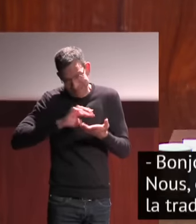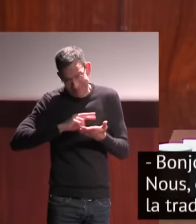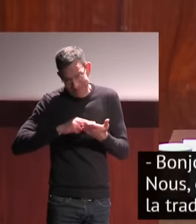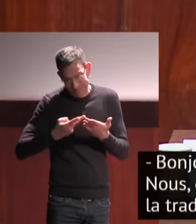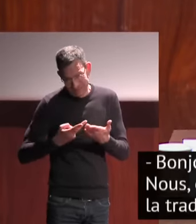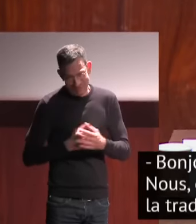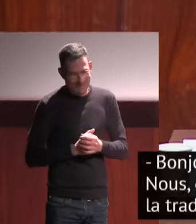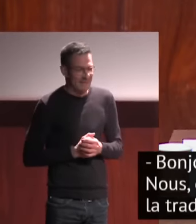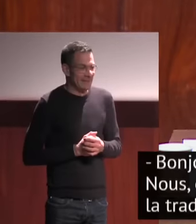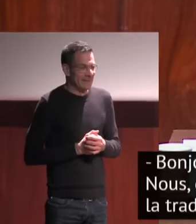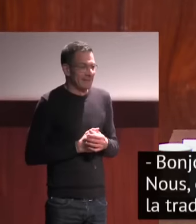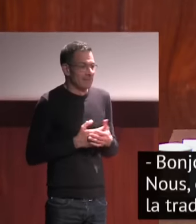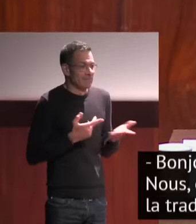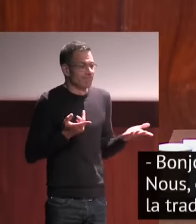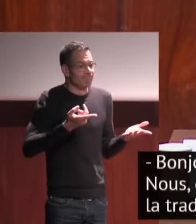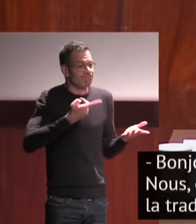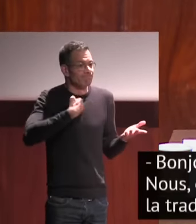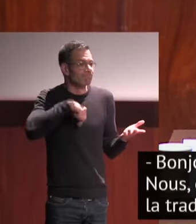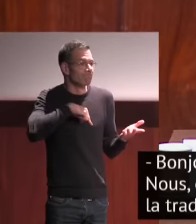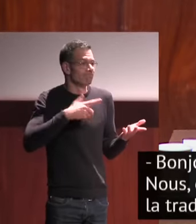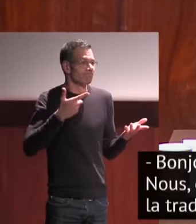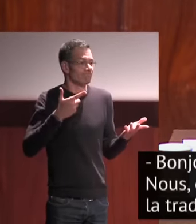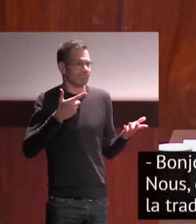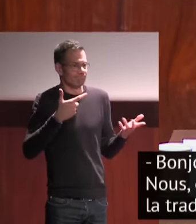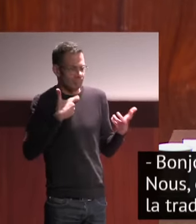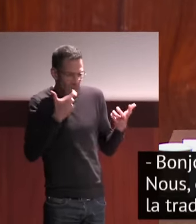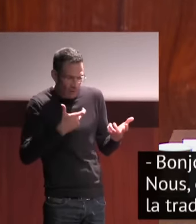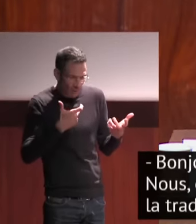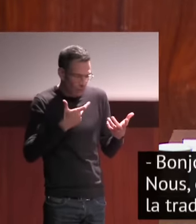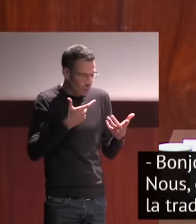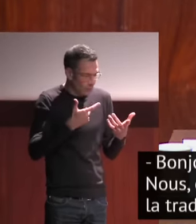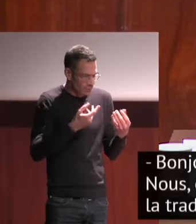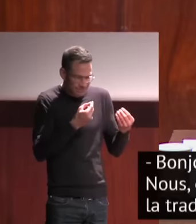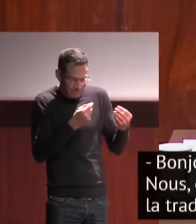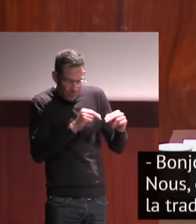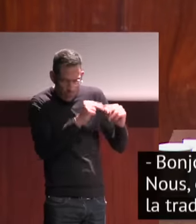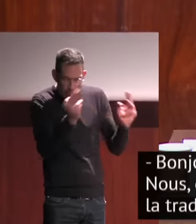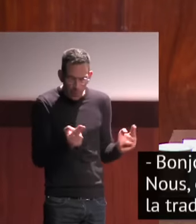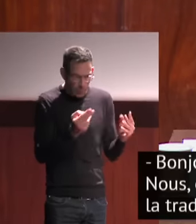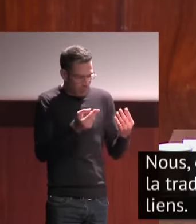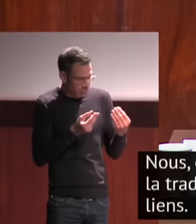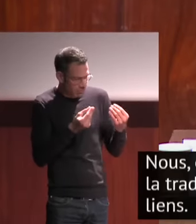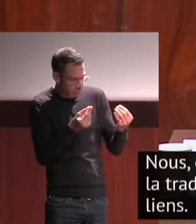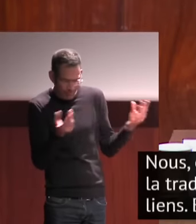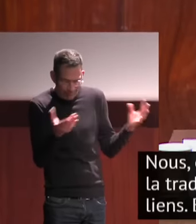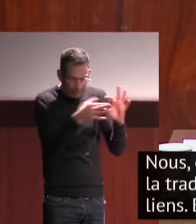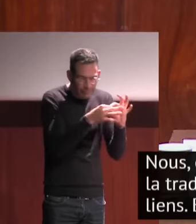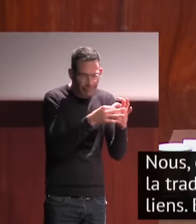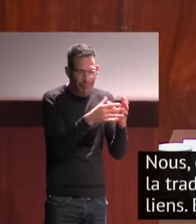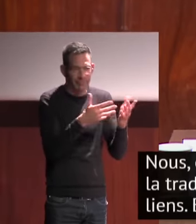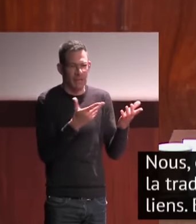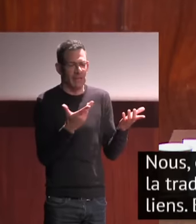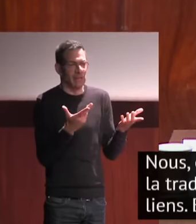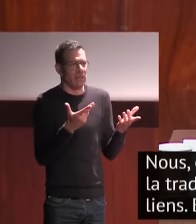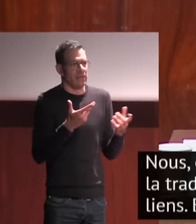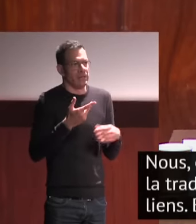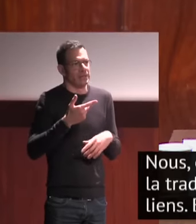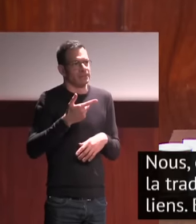en fait, c'est vraiment créer des ponts, créer des liens et penser...